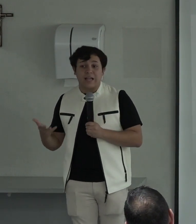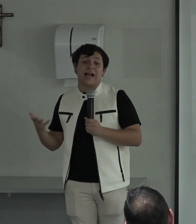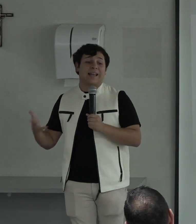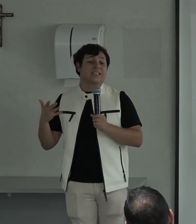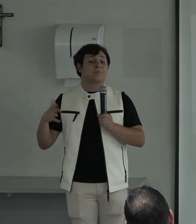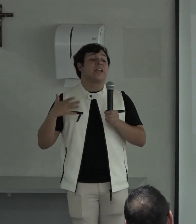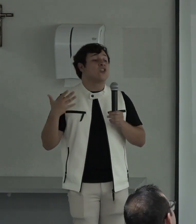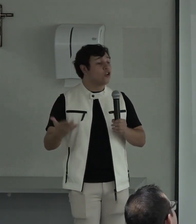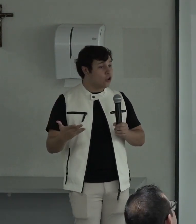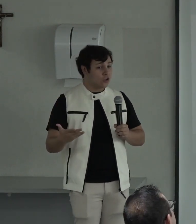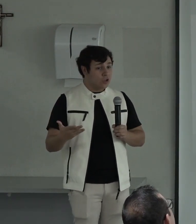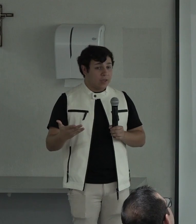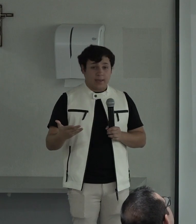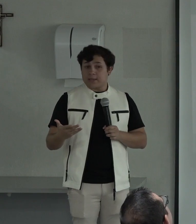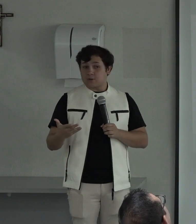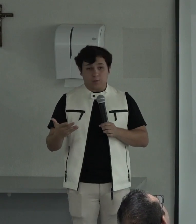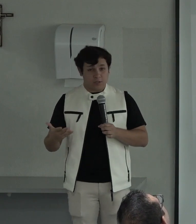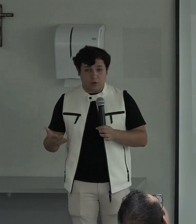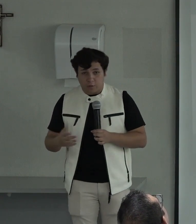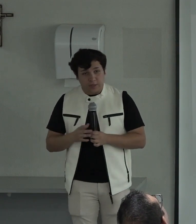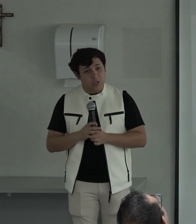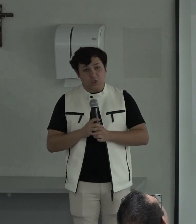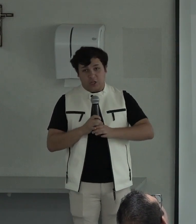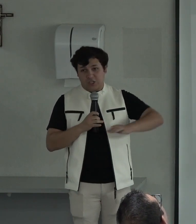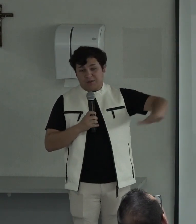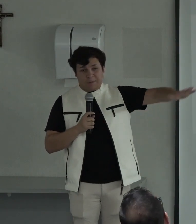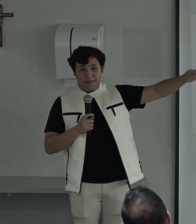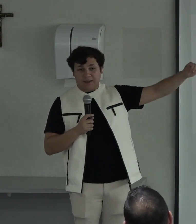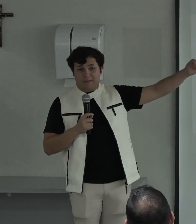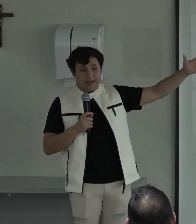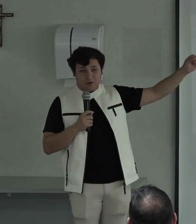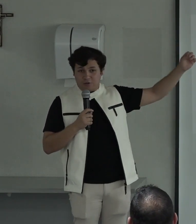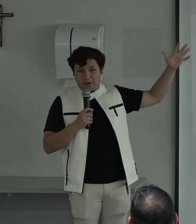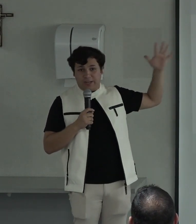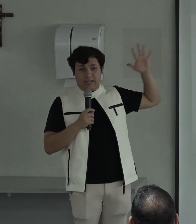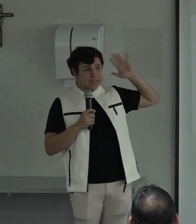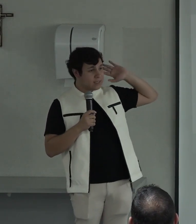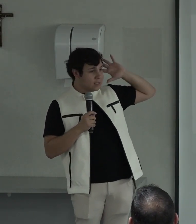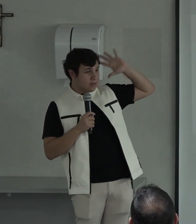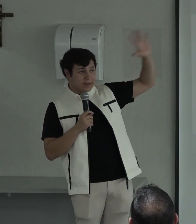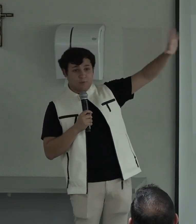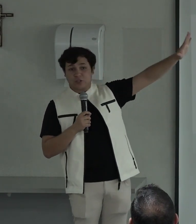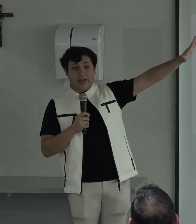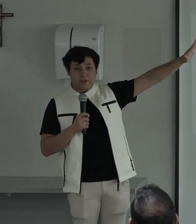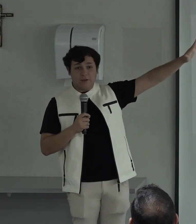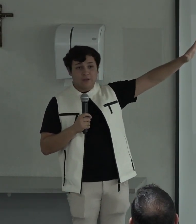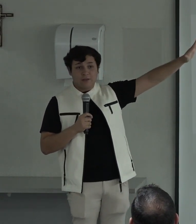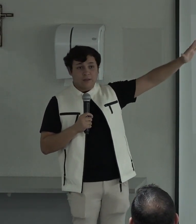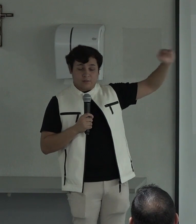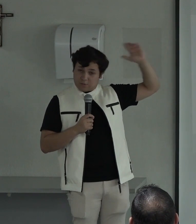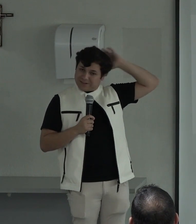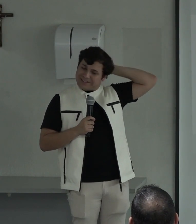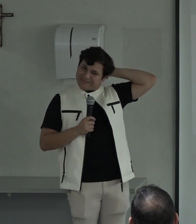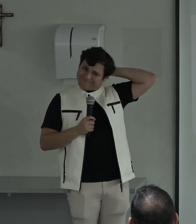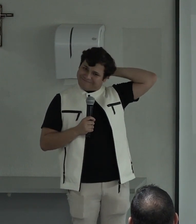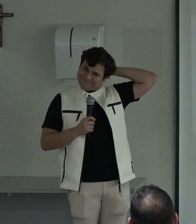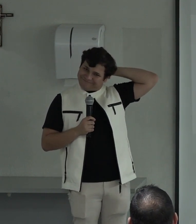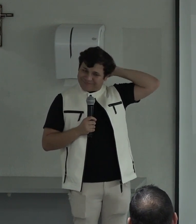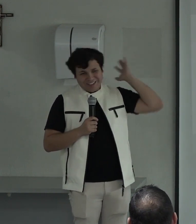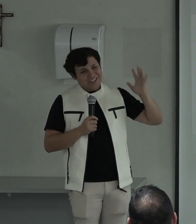al español. Es como si yo voy a Estados Unidos y me empiezan a hablar con un inglés rebuscado, como, no